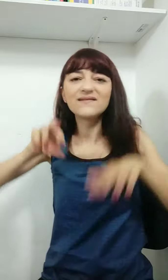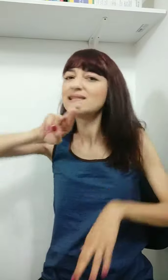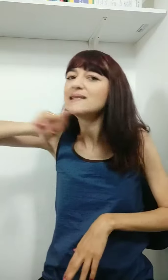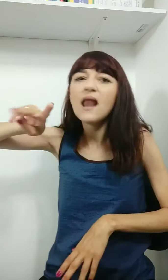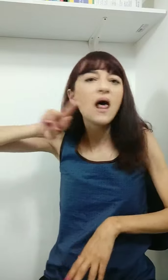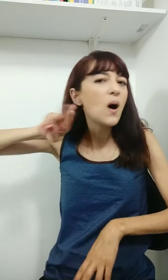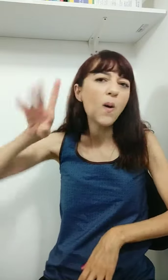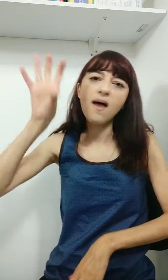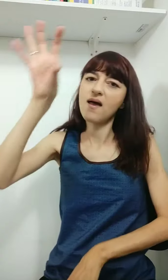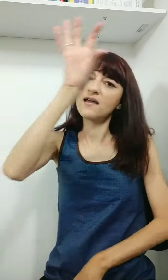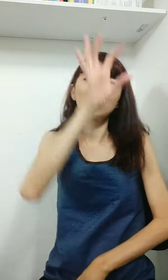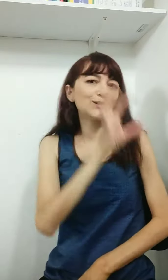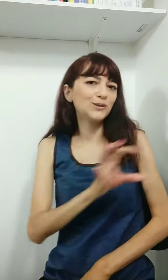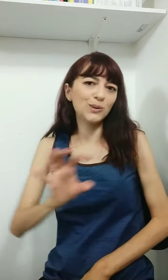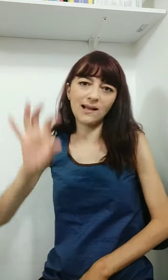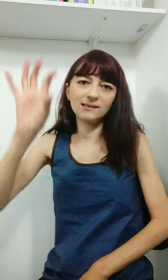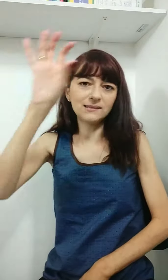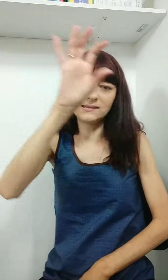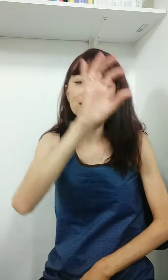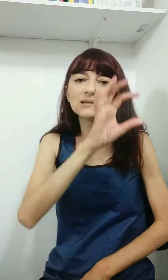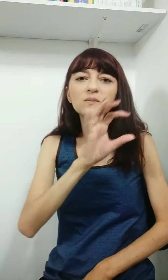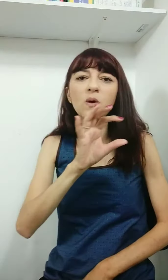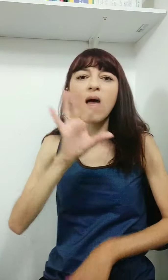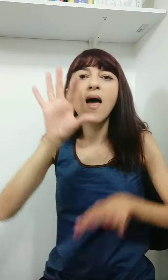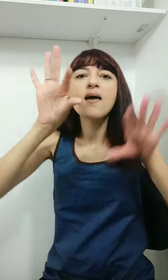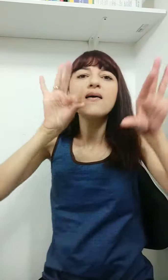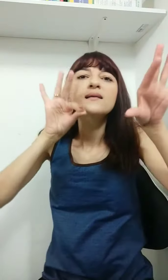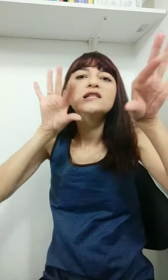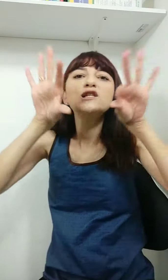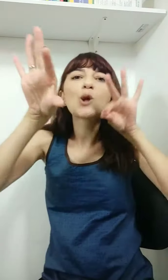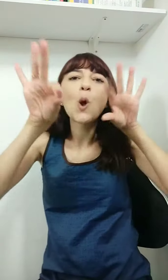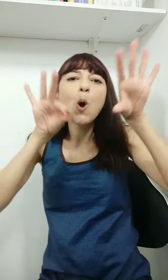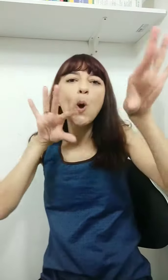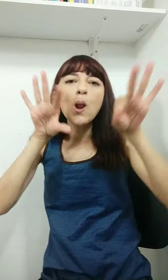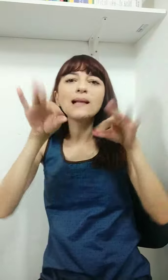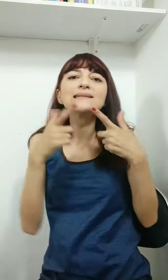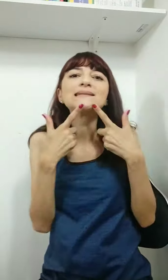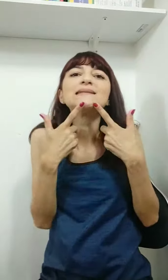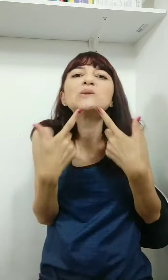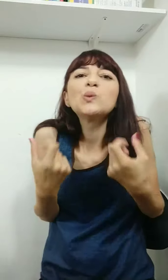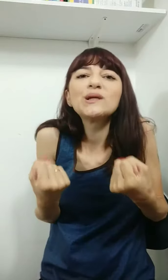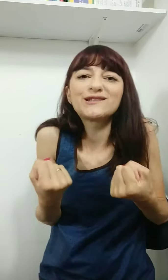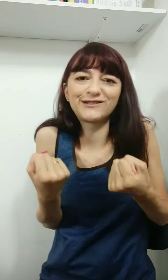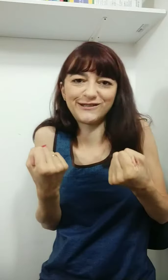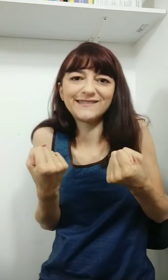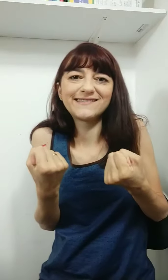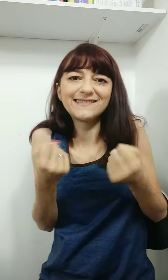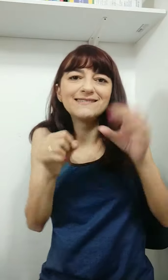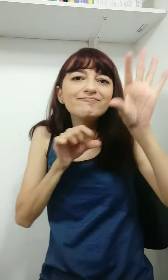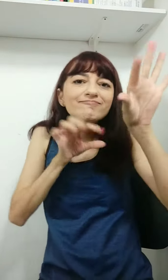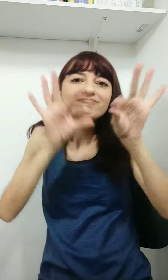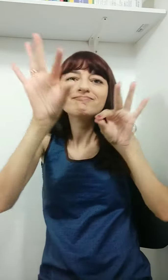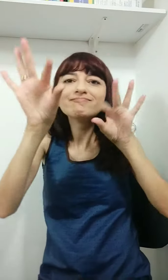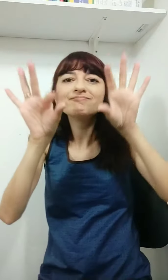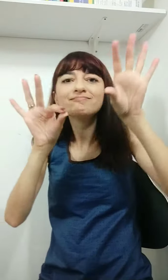encaixa melhor naquele contexto. Mas isso que eu estou falando com você agora, isso não é regionalismo. São variações